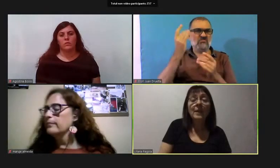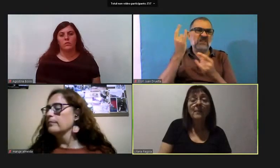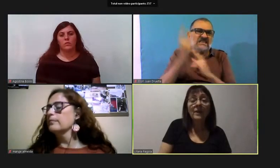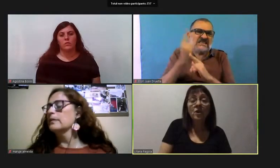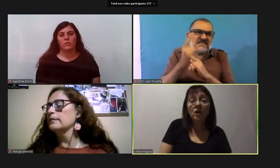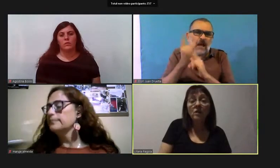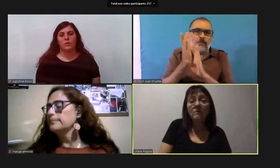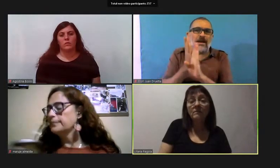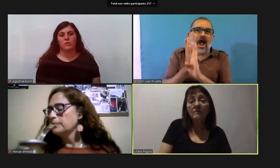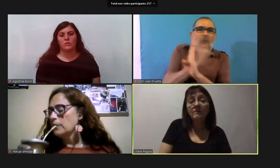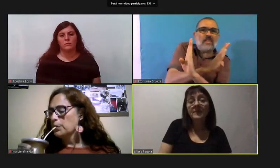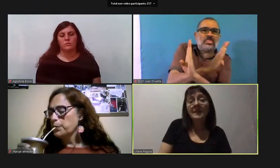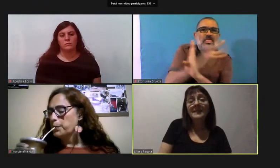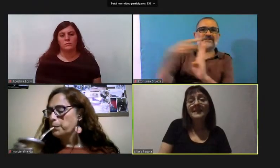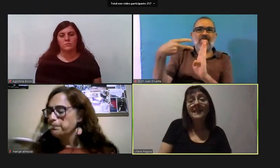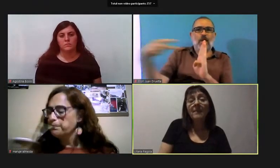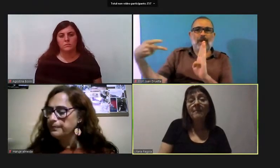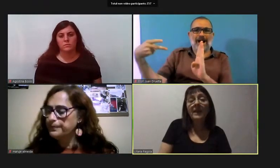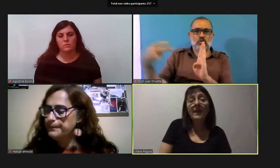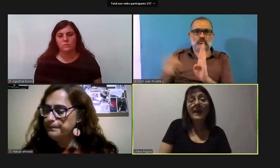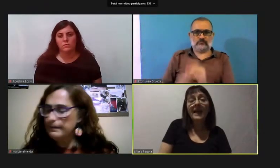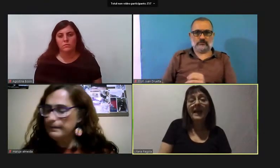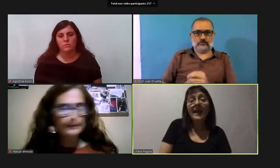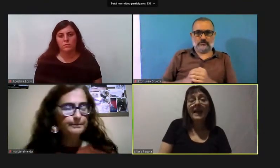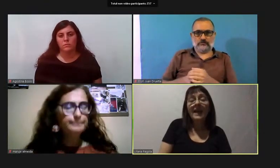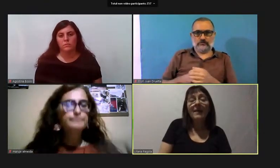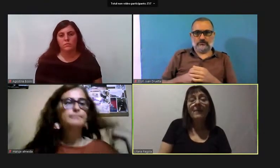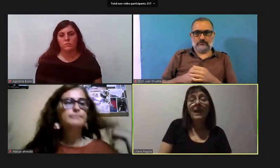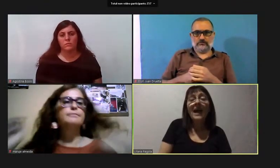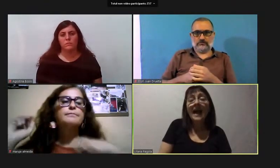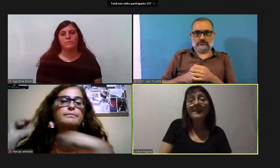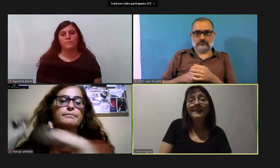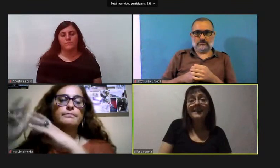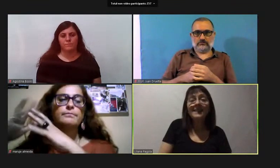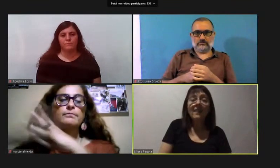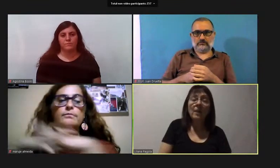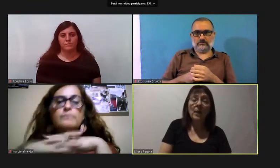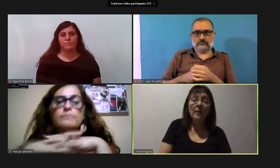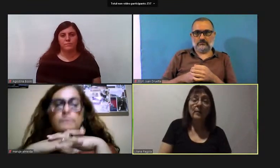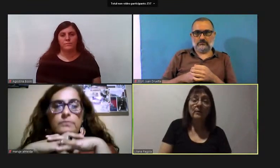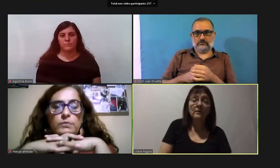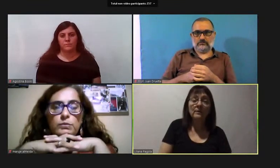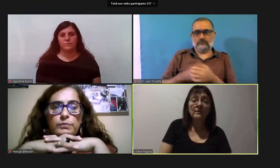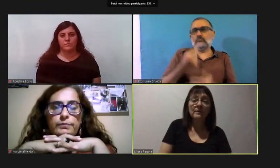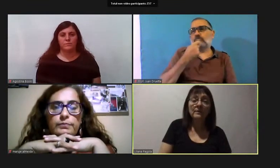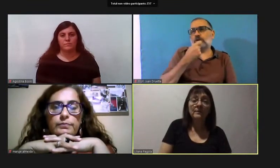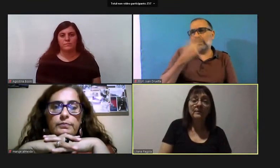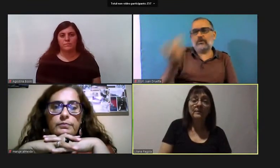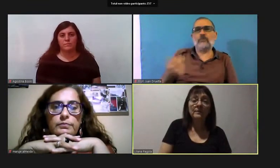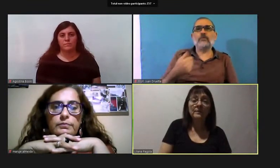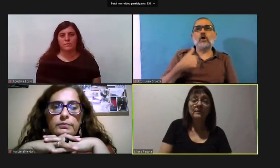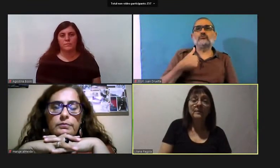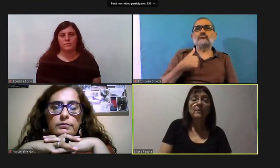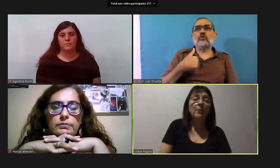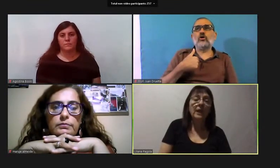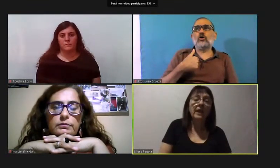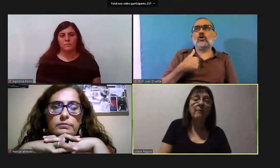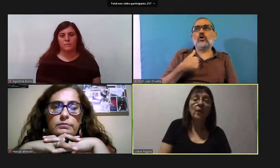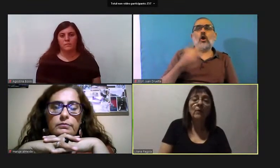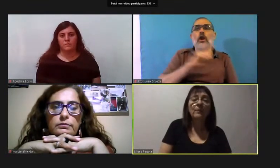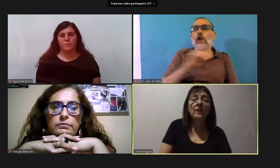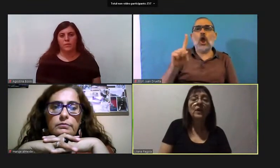En español, siempre va antes del verbo.